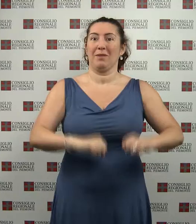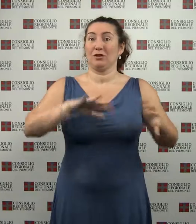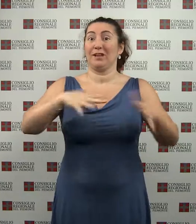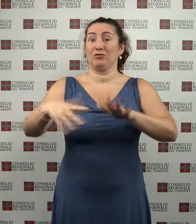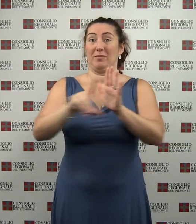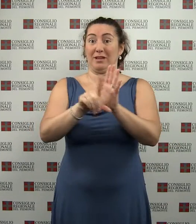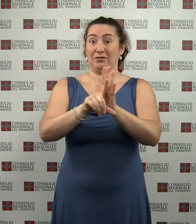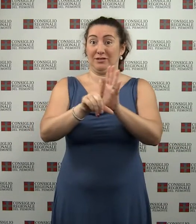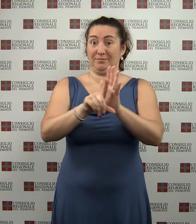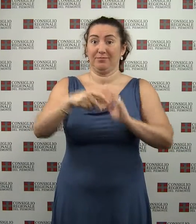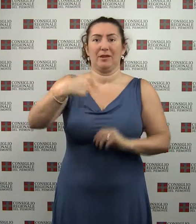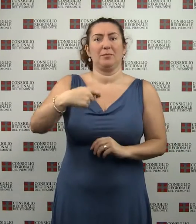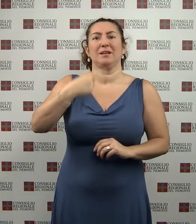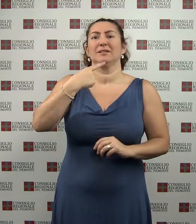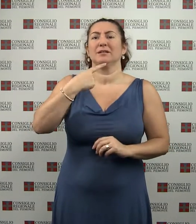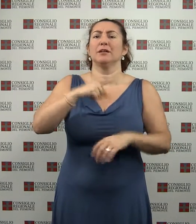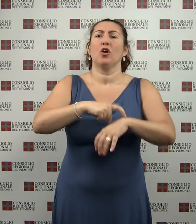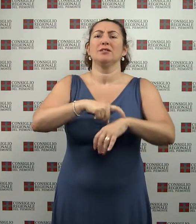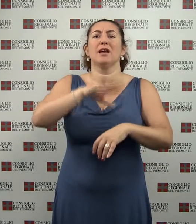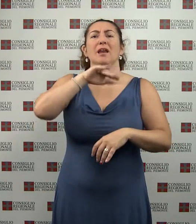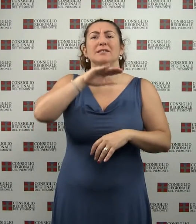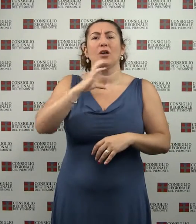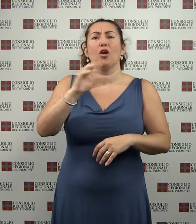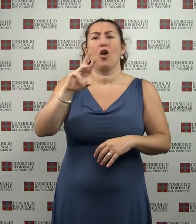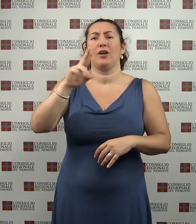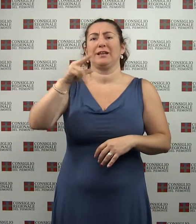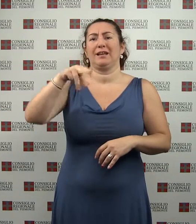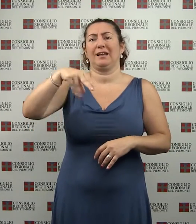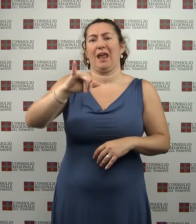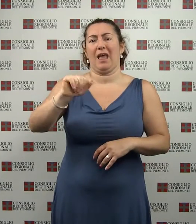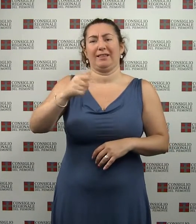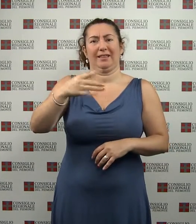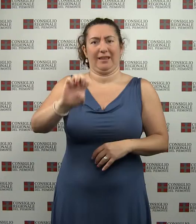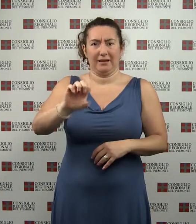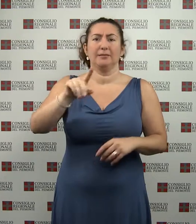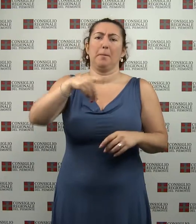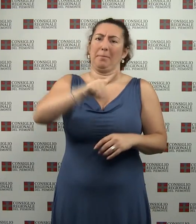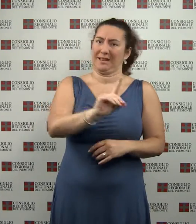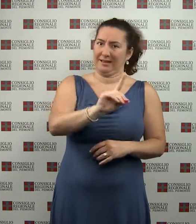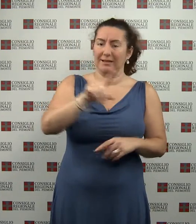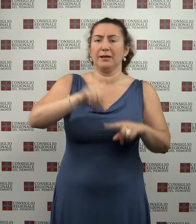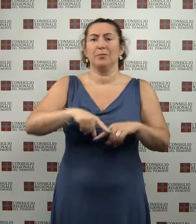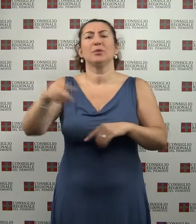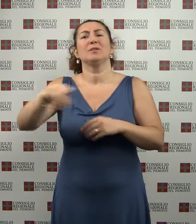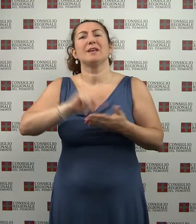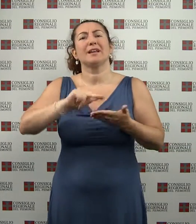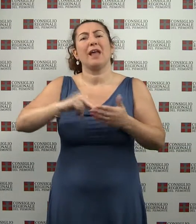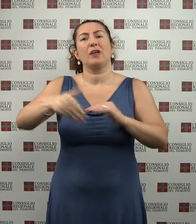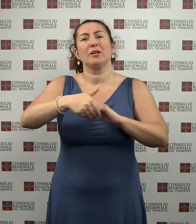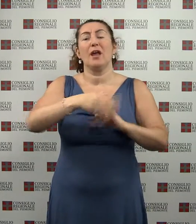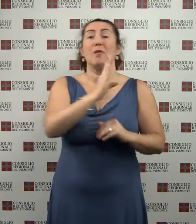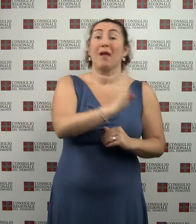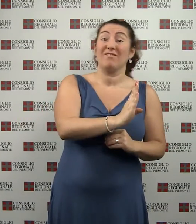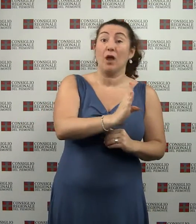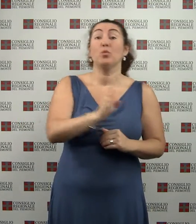legislatura. Presieduta dal consigliere anziano Giovanni Corgnati, Partito Democratico, e dai segretari temporanei Alessandro Benvenuto, Lega Nord,